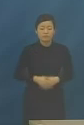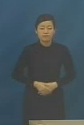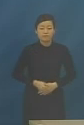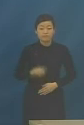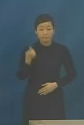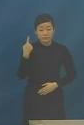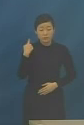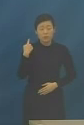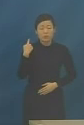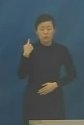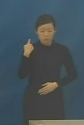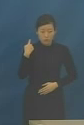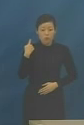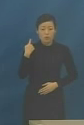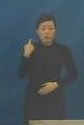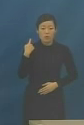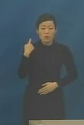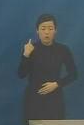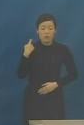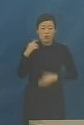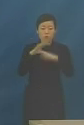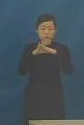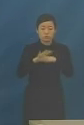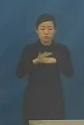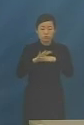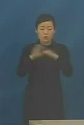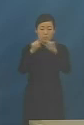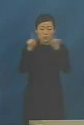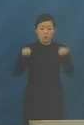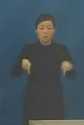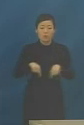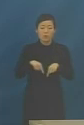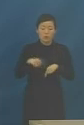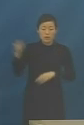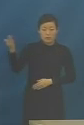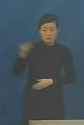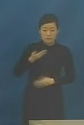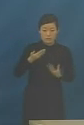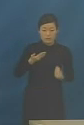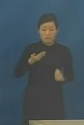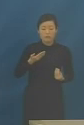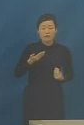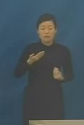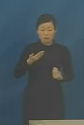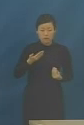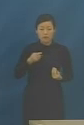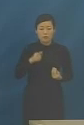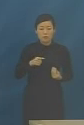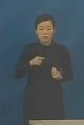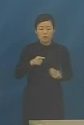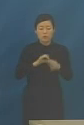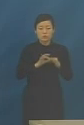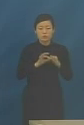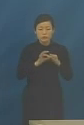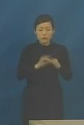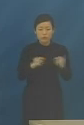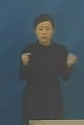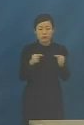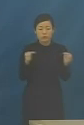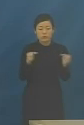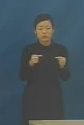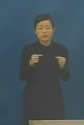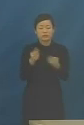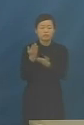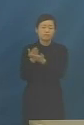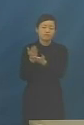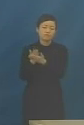あの防衛省から文章がきましたこの配備についての協議を求めてきたところであります